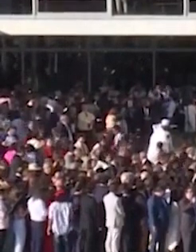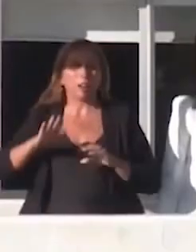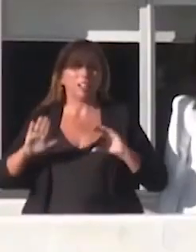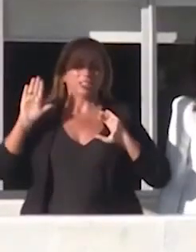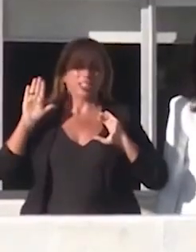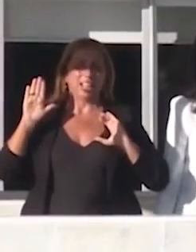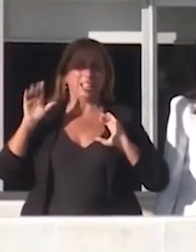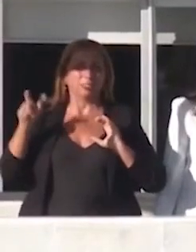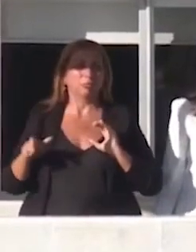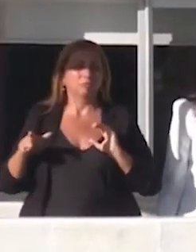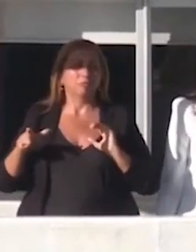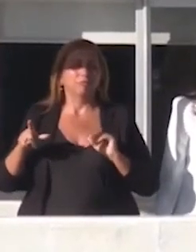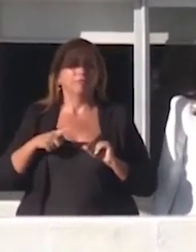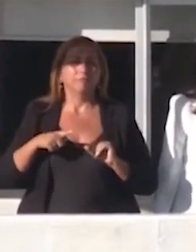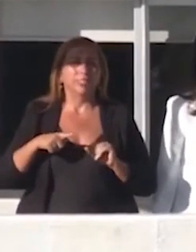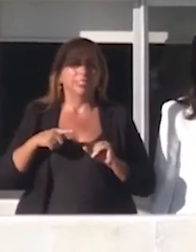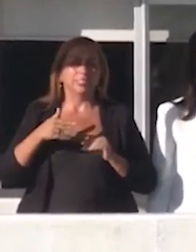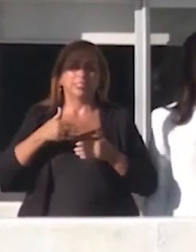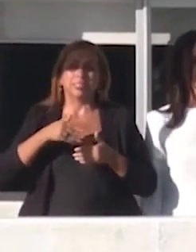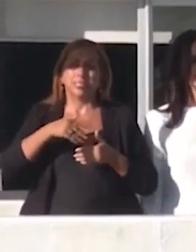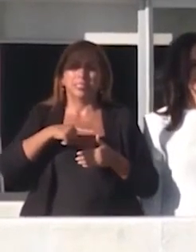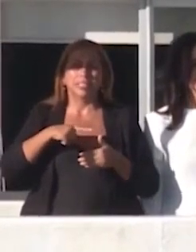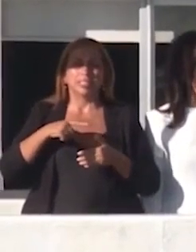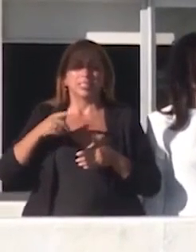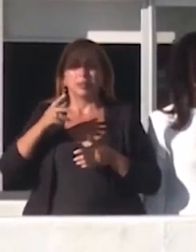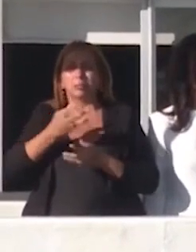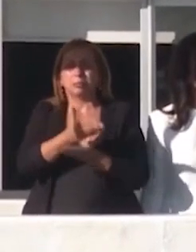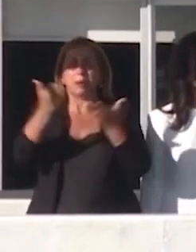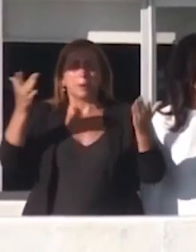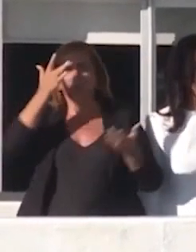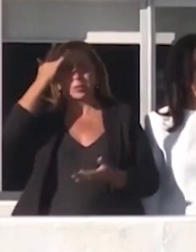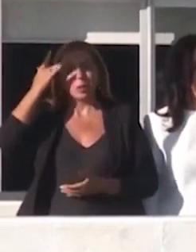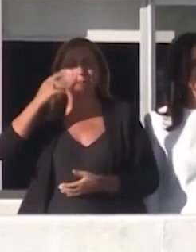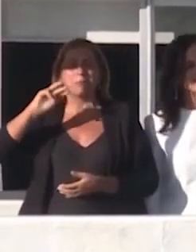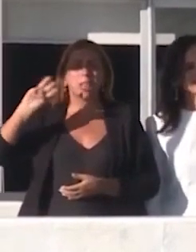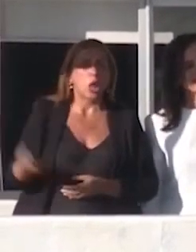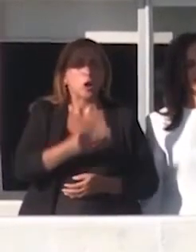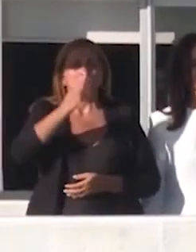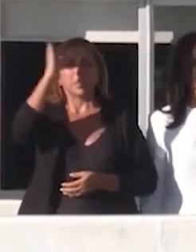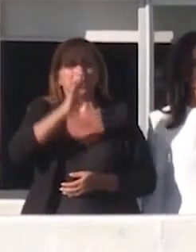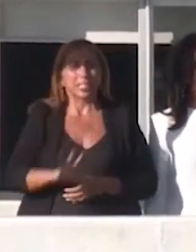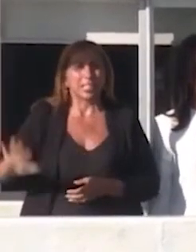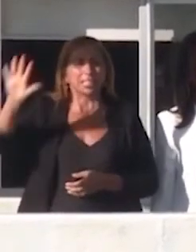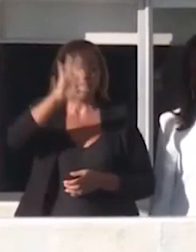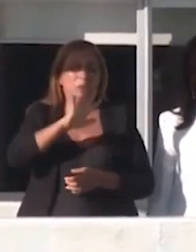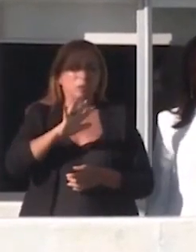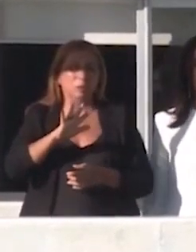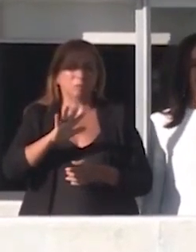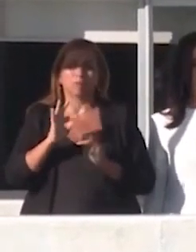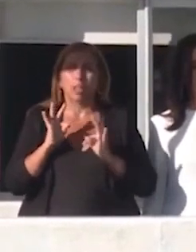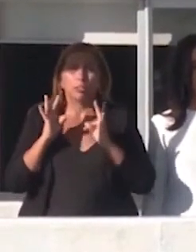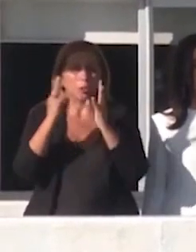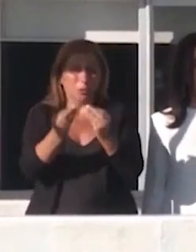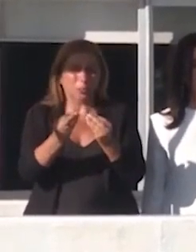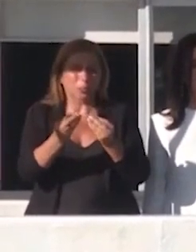brasileiros. Vou governar para 215 milhões de brasileiros e brasileiras, e não apenas para quem votou em